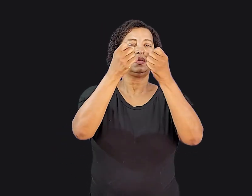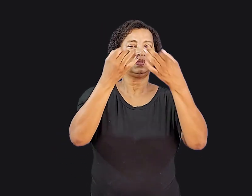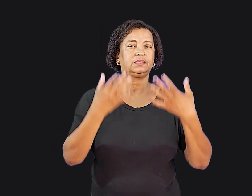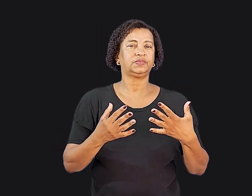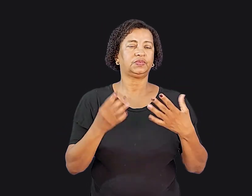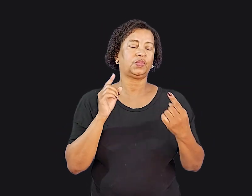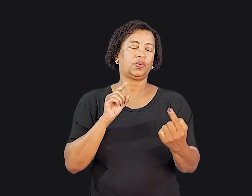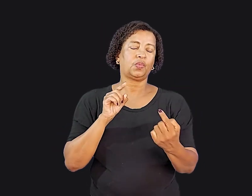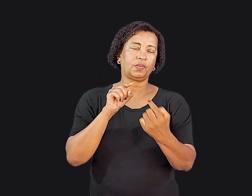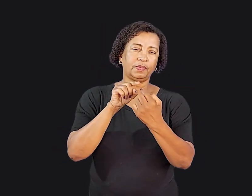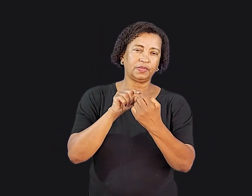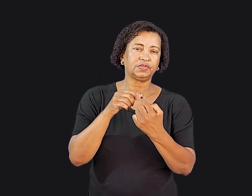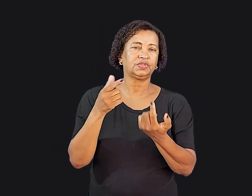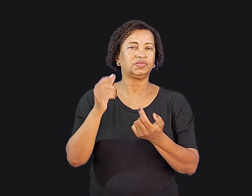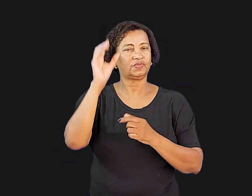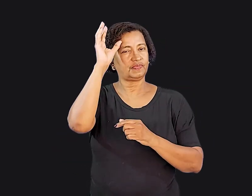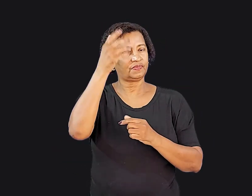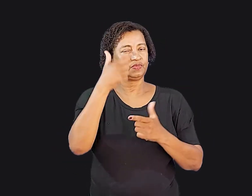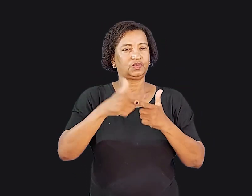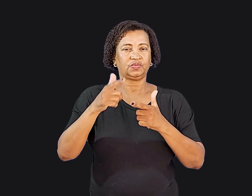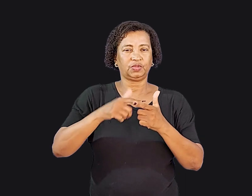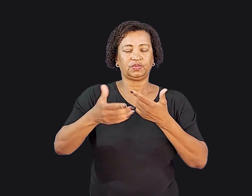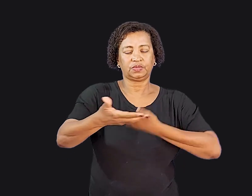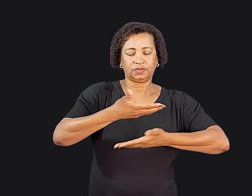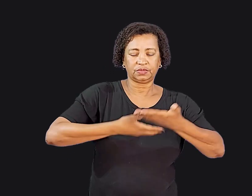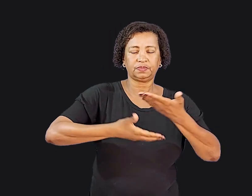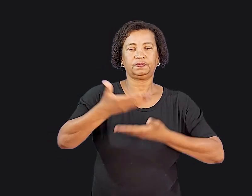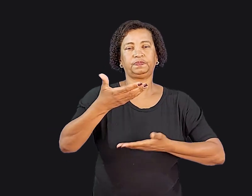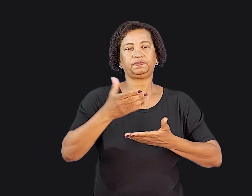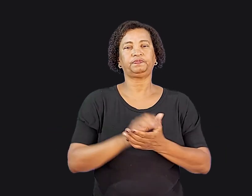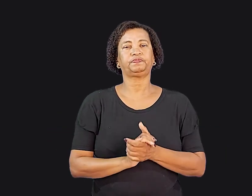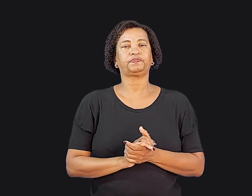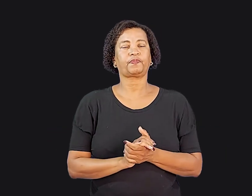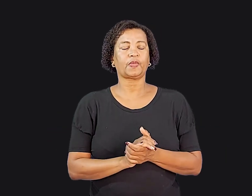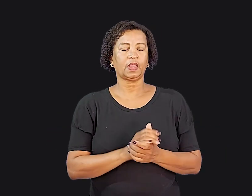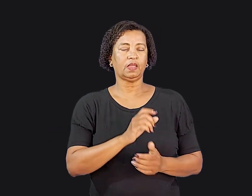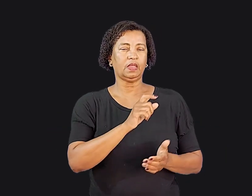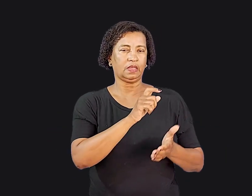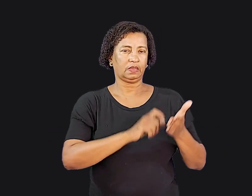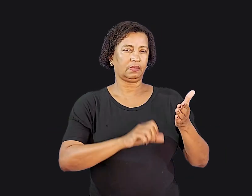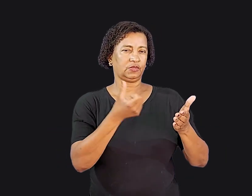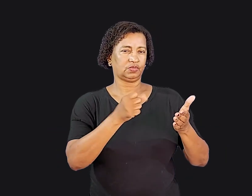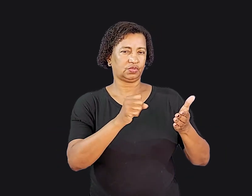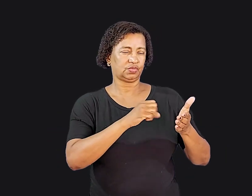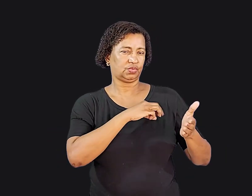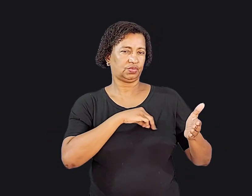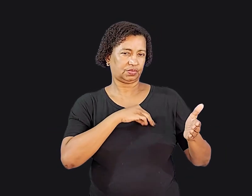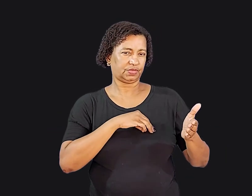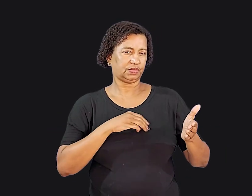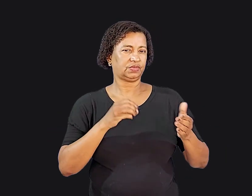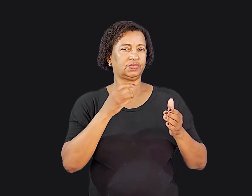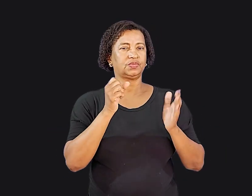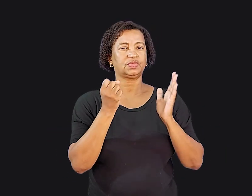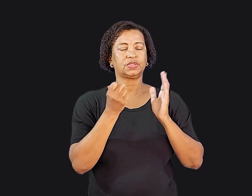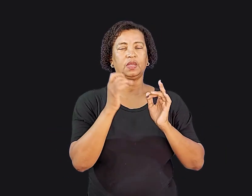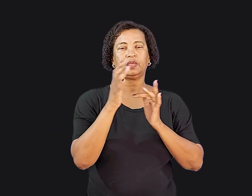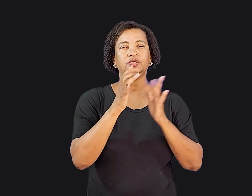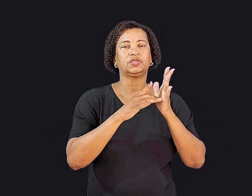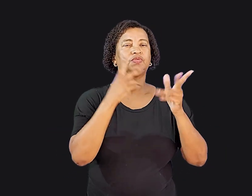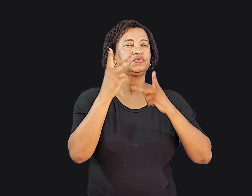objetivo é resolver o problema entre vocês. Em Mateus 18, Jesus destaca a importância de perdoar o seu irmão. Você se lembra